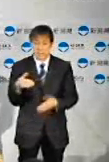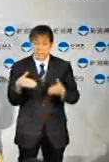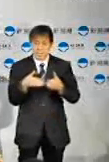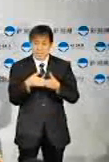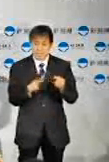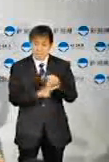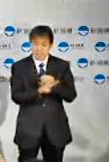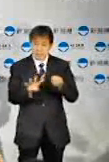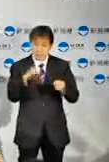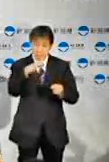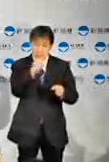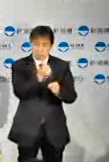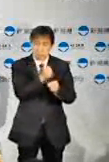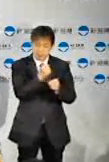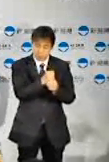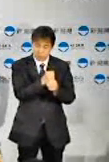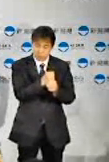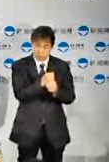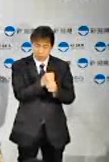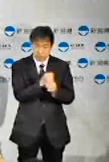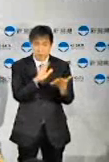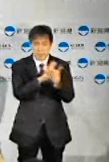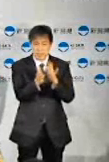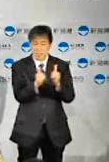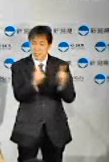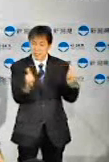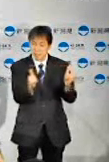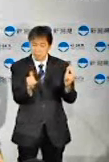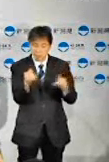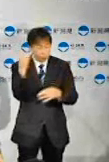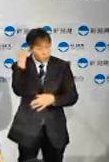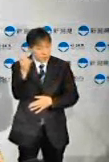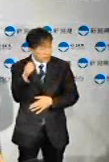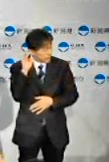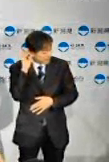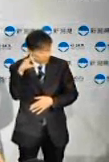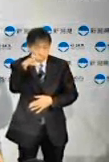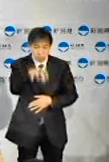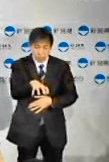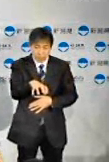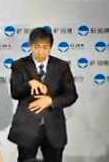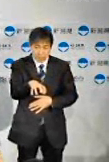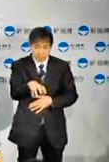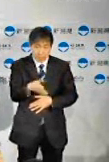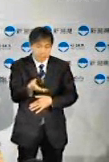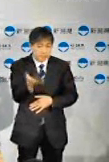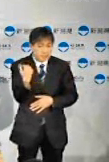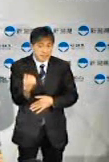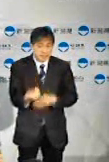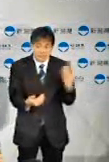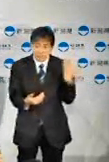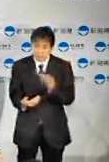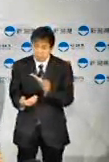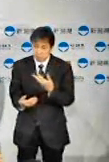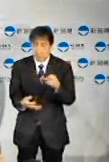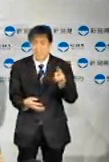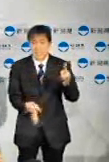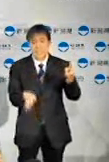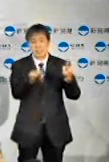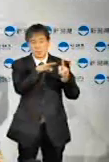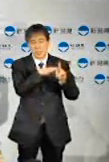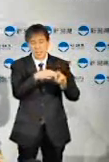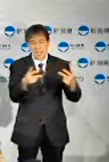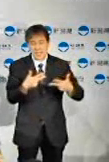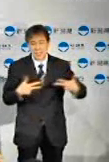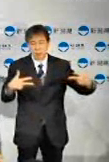の県民の意見を聞く場についてですね、先ほどの質問に対して知事セミナーとかシンポジウムとか